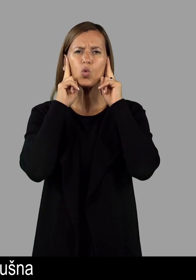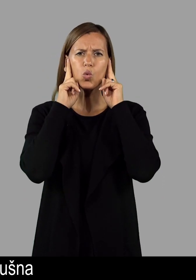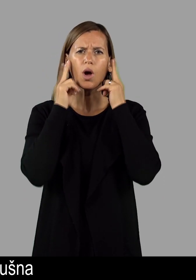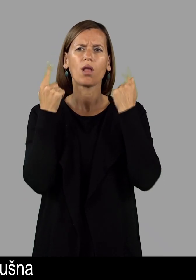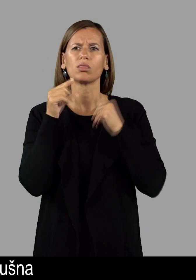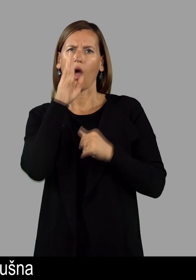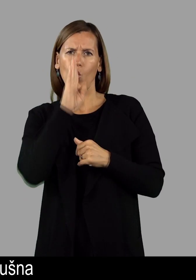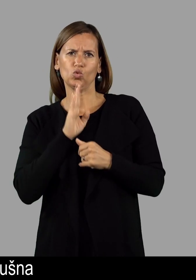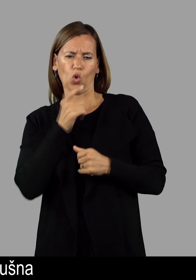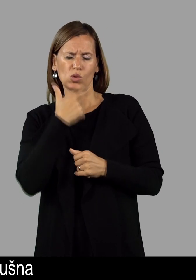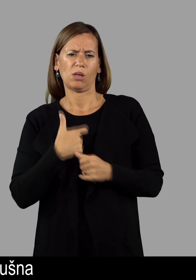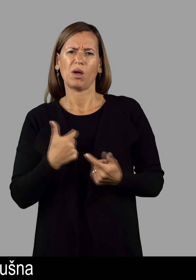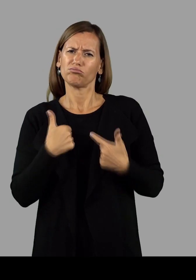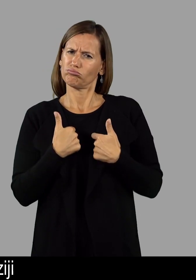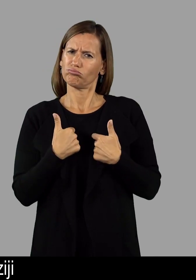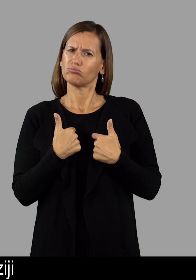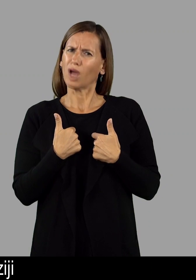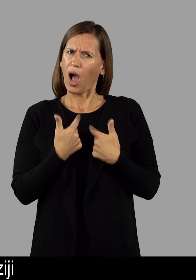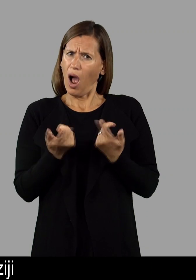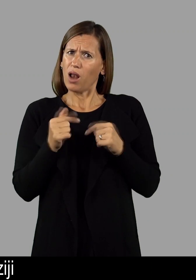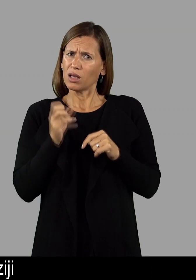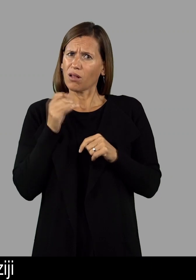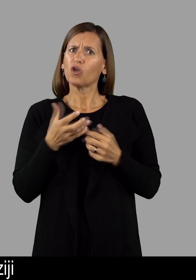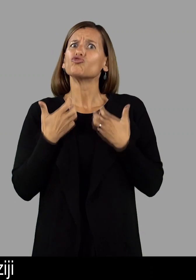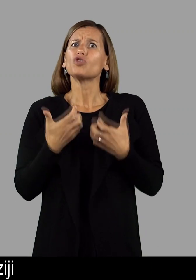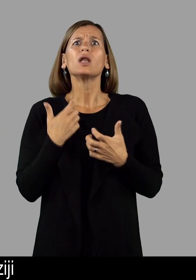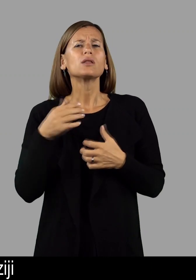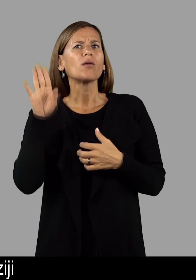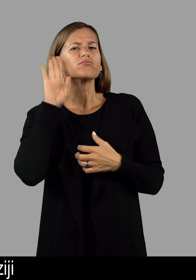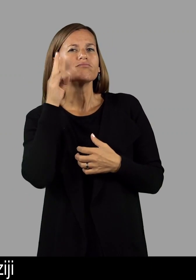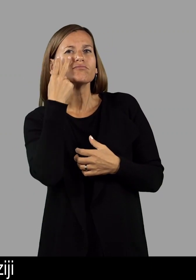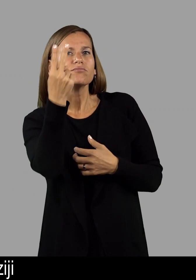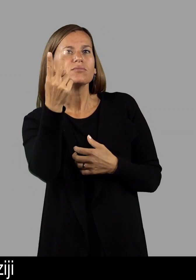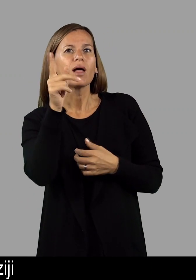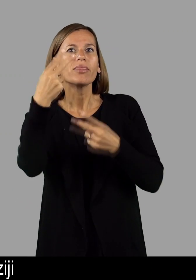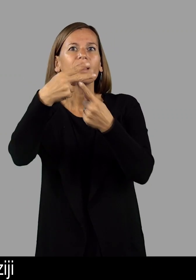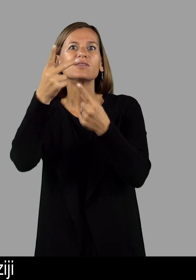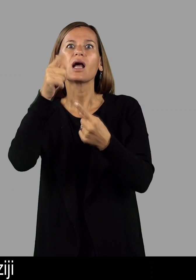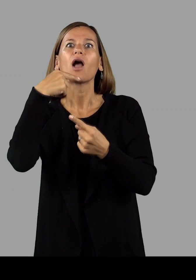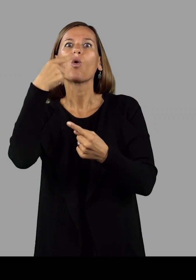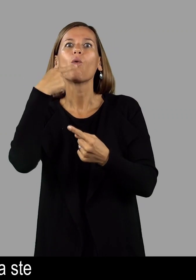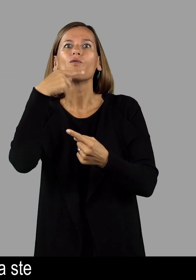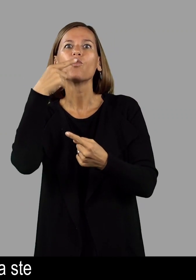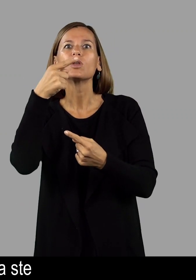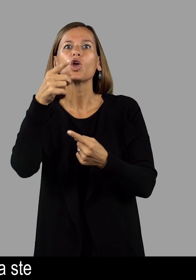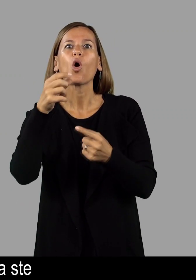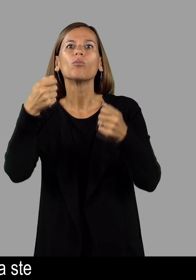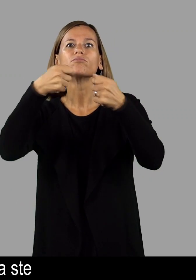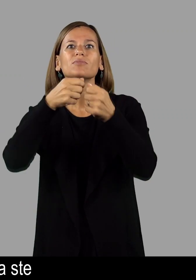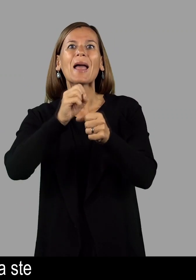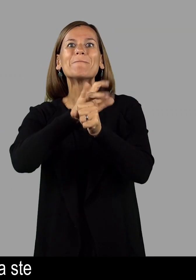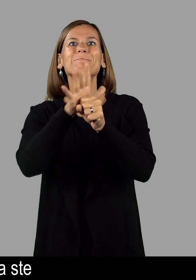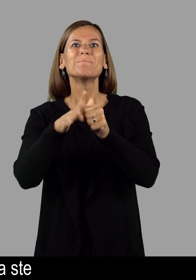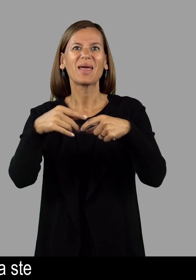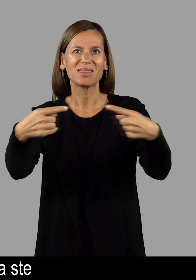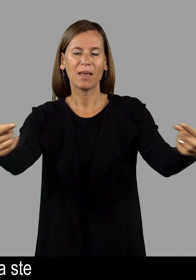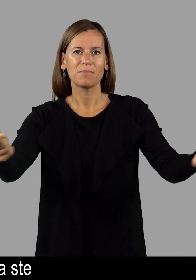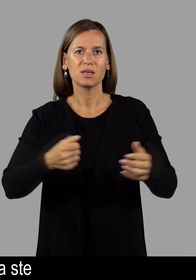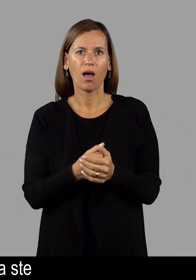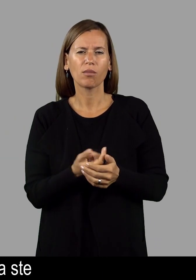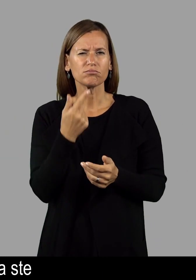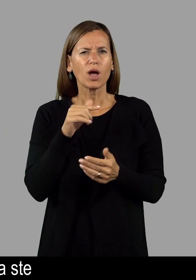želeli, da bi takoj razumeli, kaj vam govorijo na televiziji glede epidemije? Se vam je že kdaj zgodilo, da ste stali pred